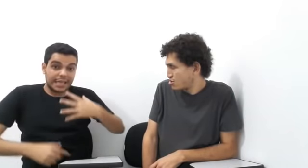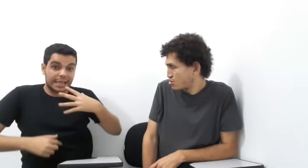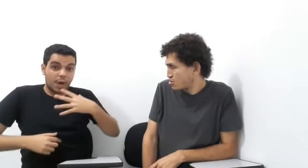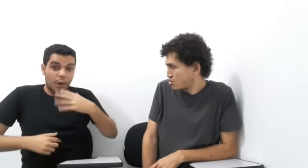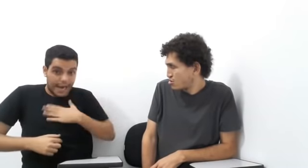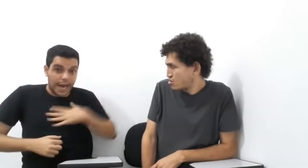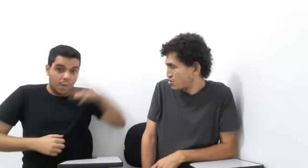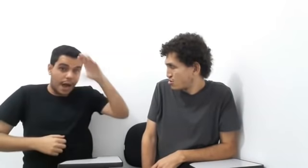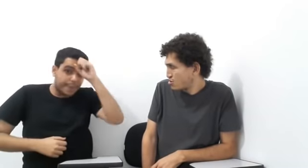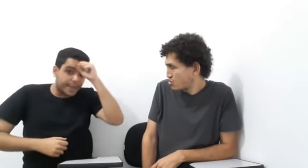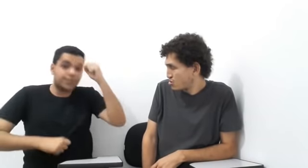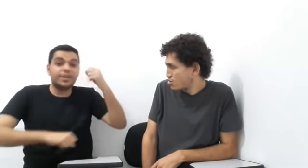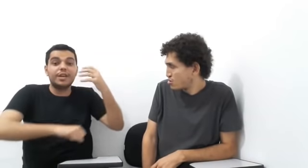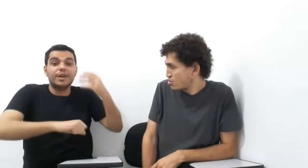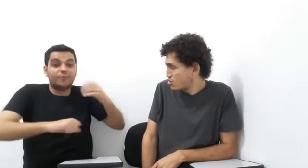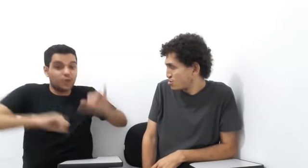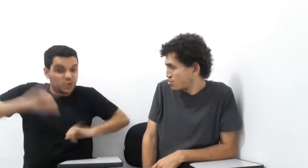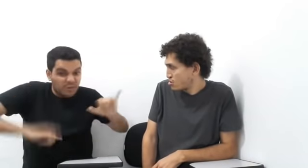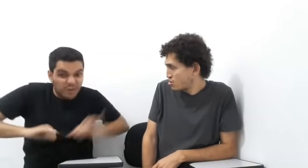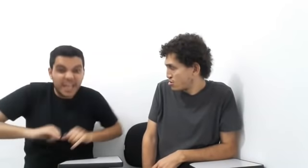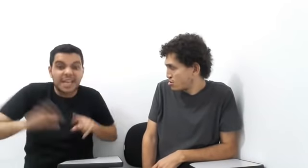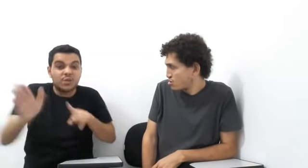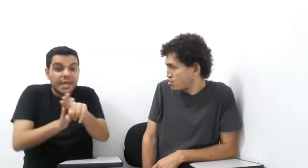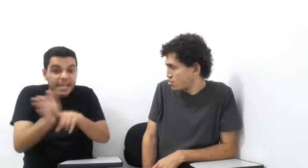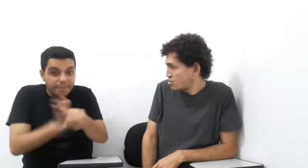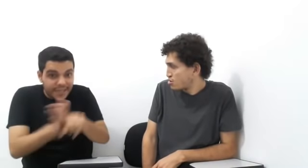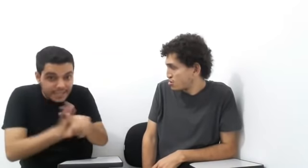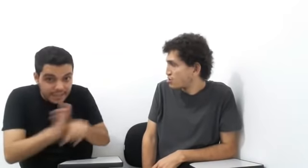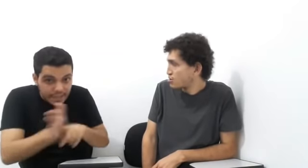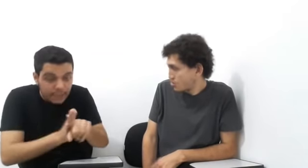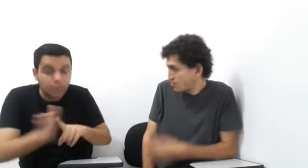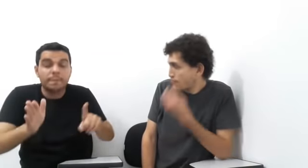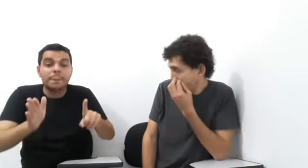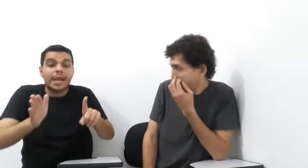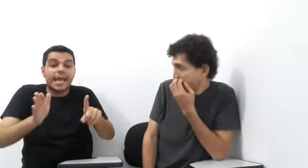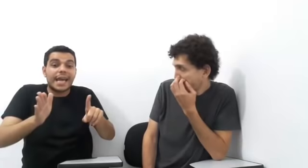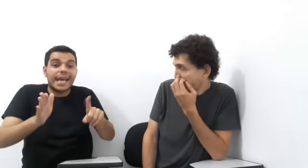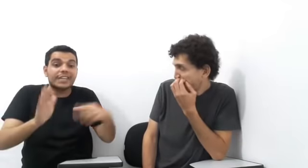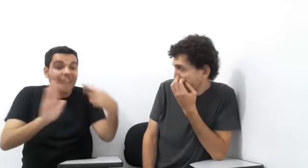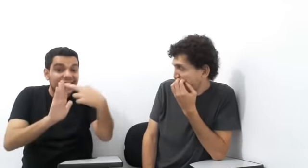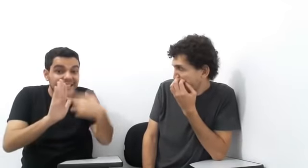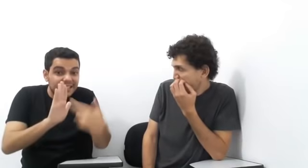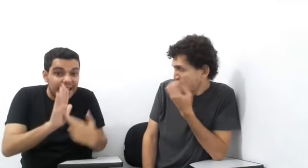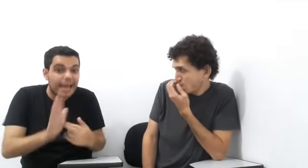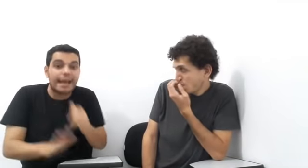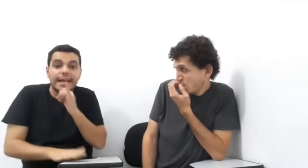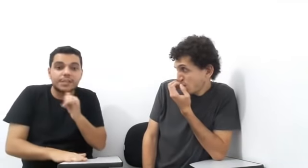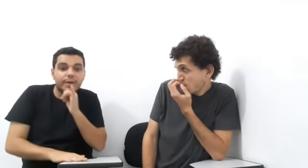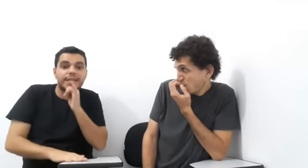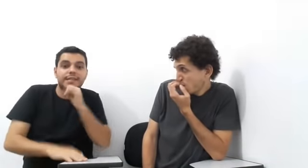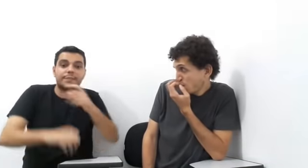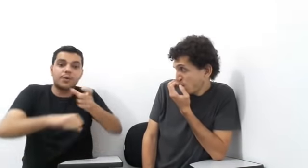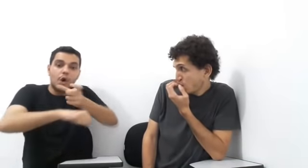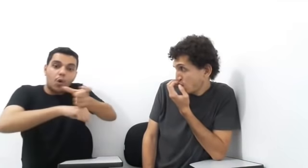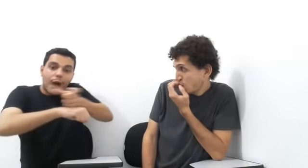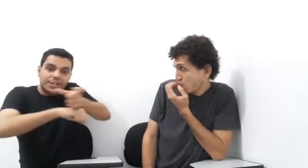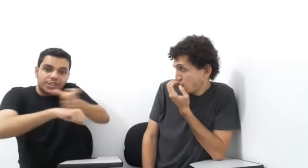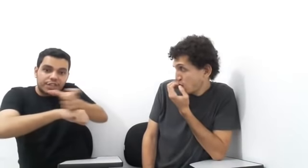Então eu aprendi, foi sofrendo e pesquisando. Já existem regras, por exemplo, o